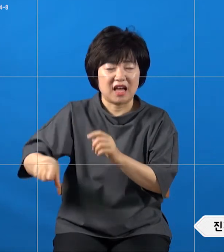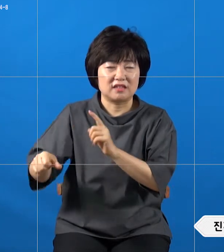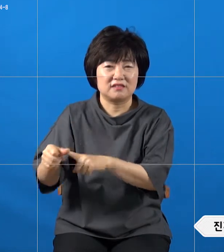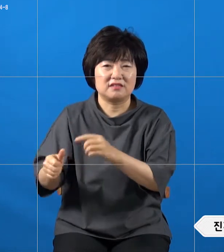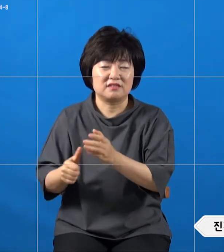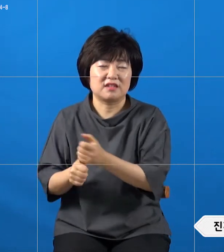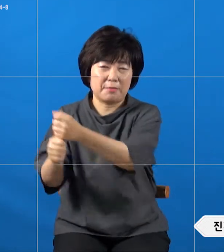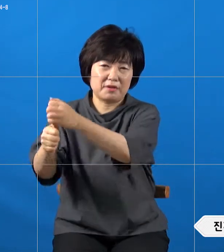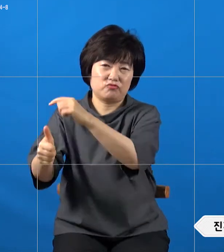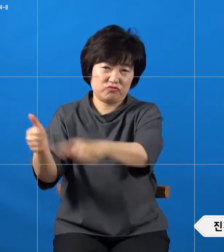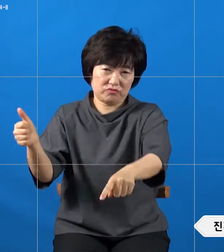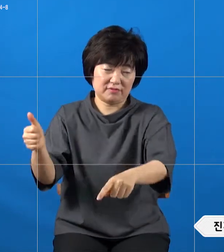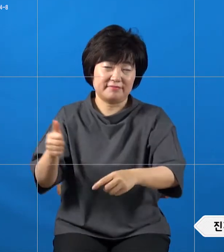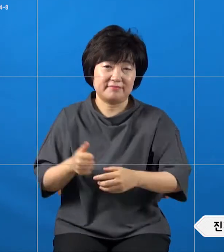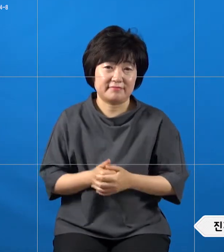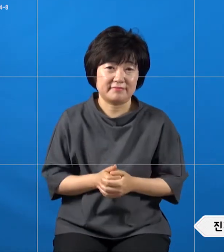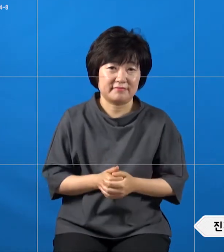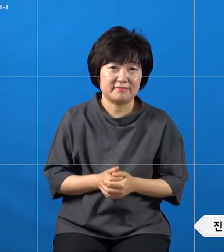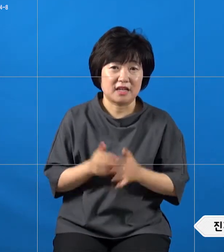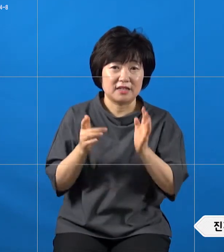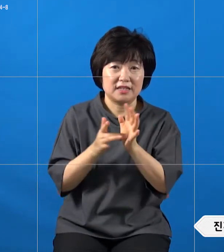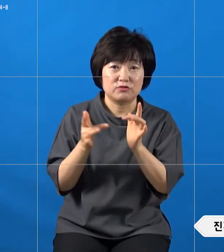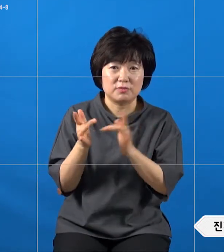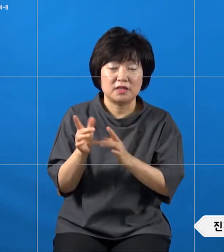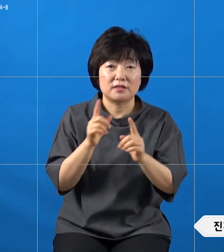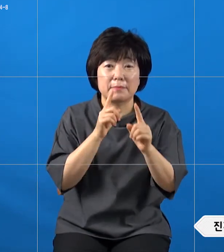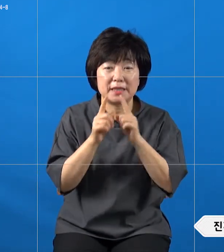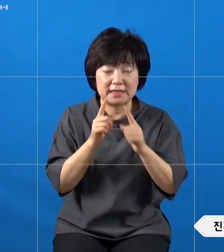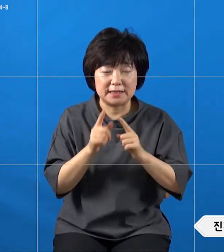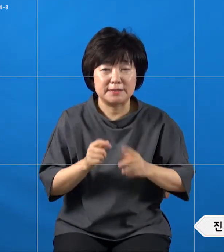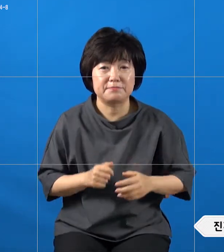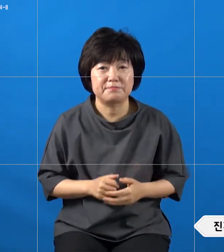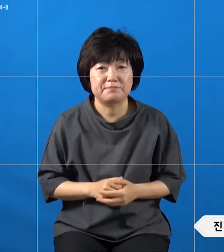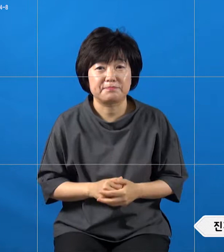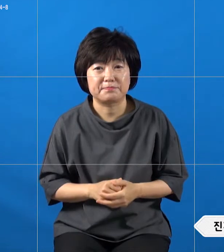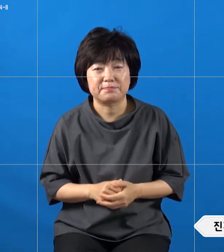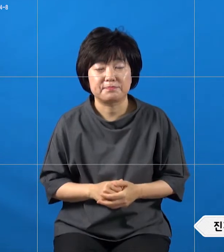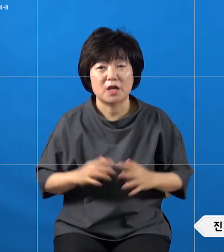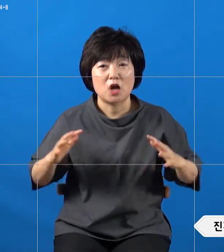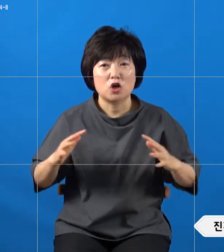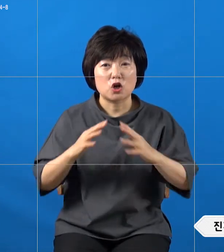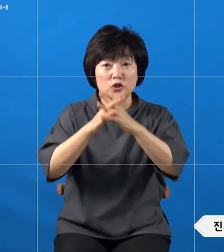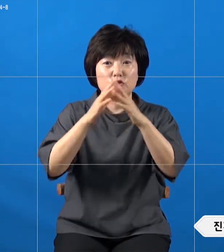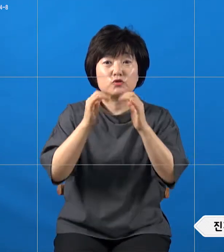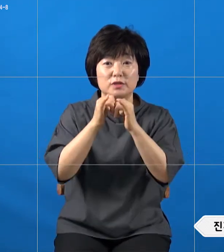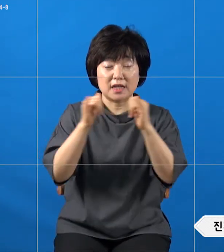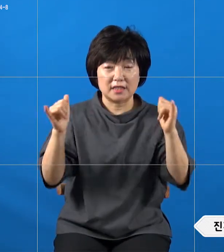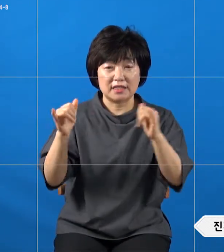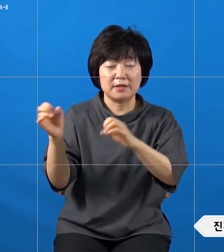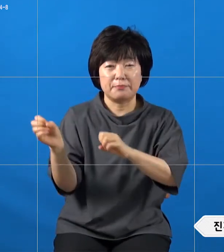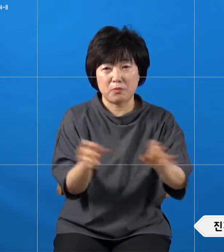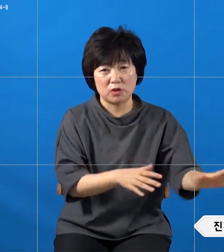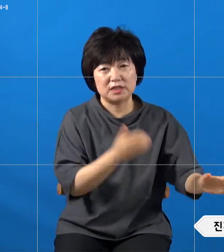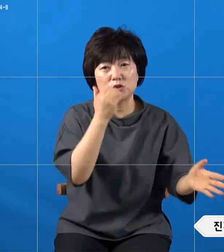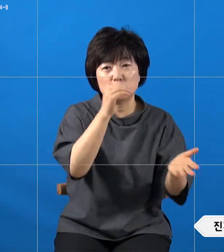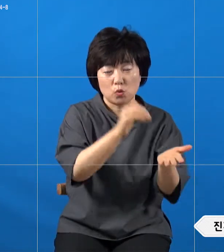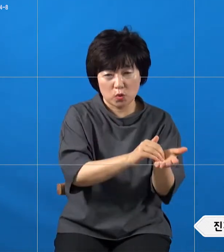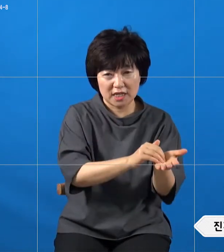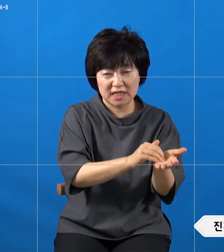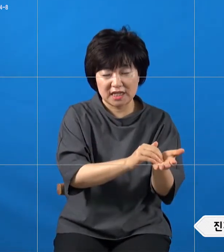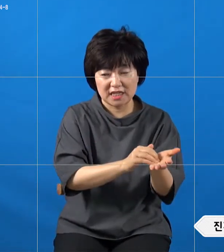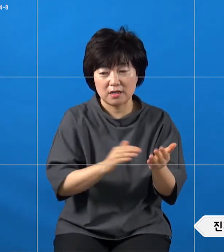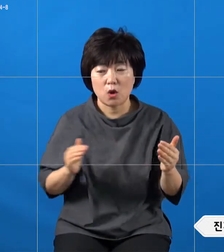말씀하고 있습니다. 그리고 예수님께서 이렇게 말씀하고 계십니다. 건축자들의 버린